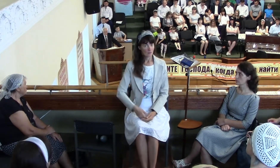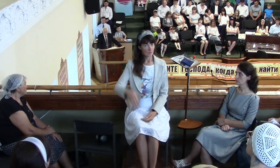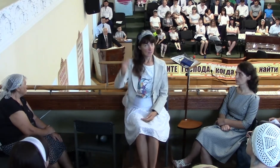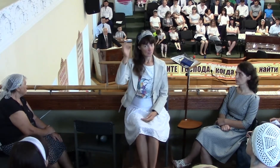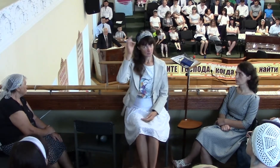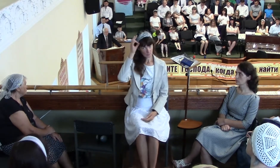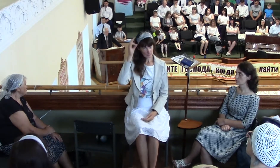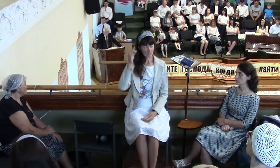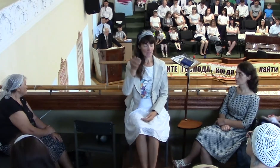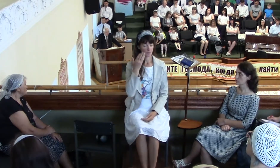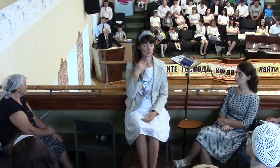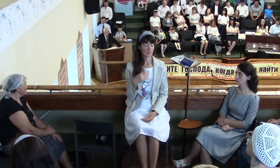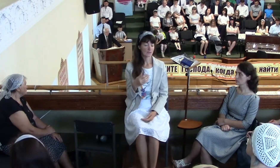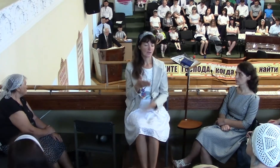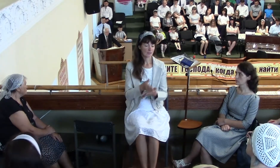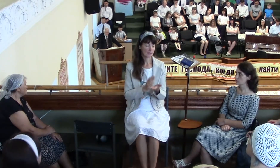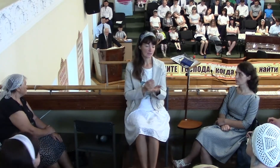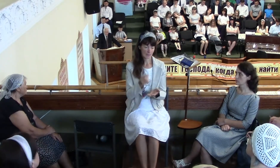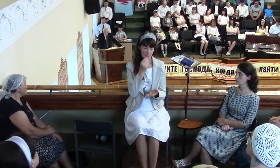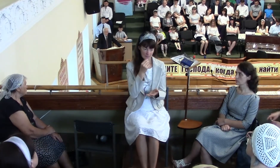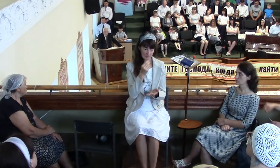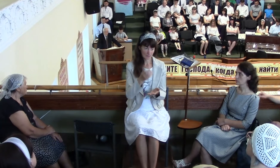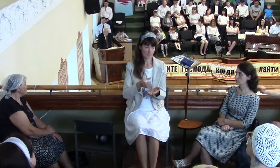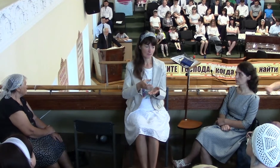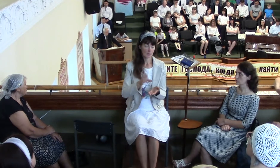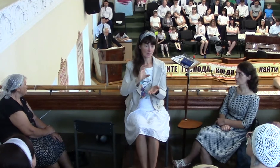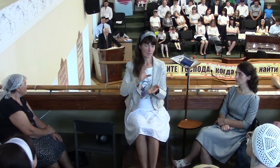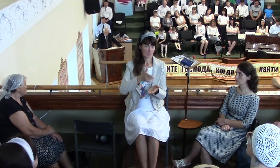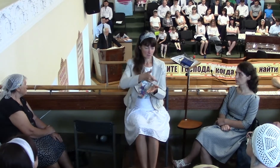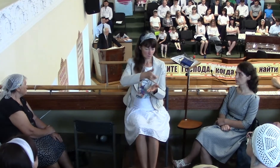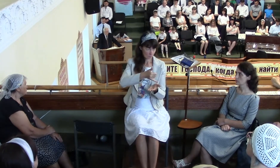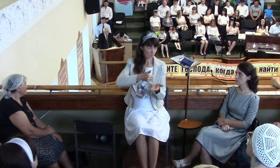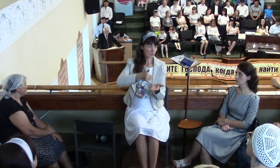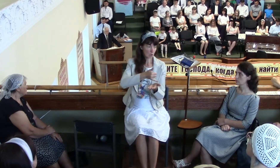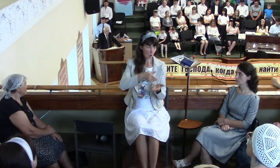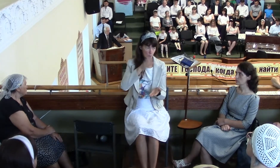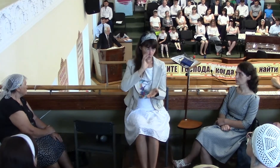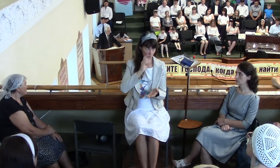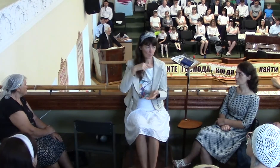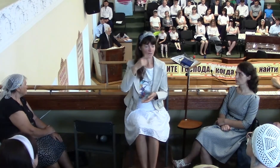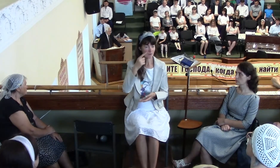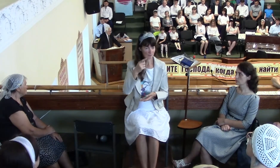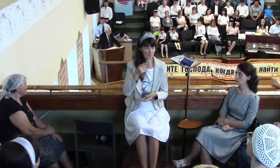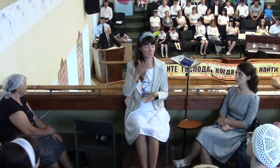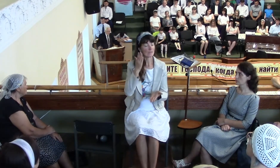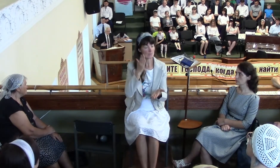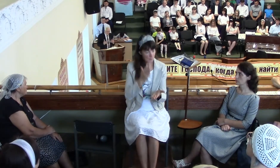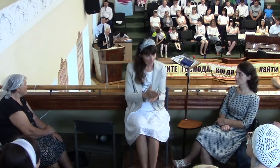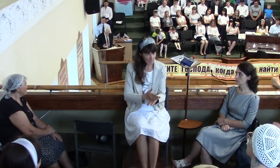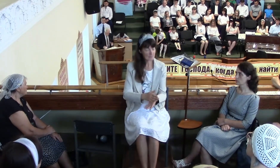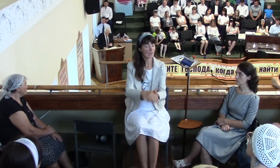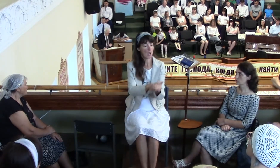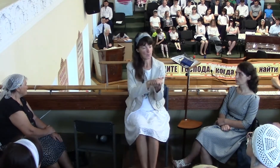участвуйте, кто имеет мир с Богом, мир с ближними. Это не просто для красного словца. Мы